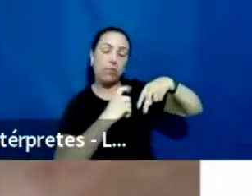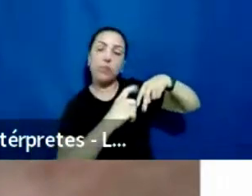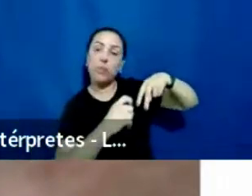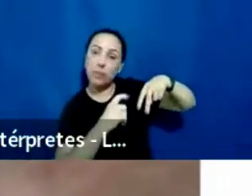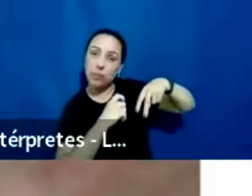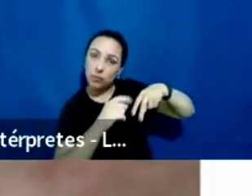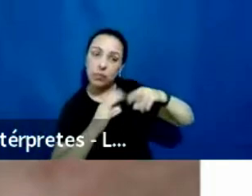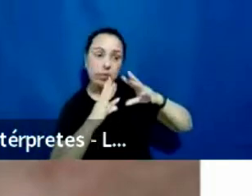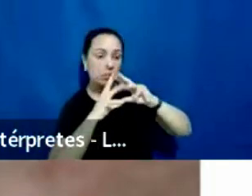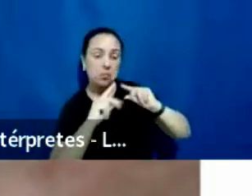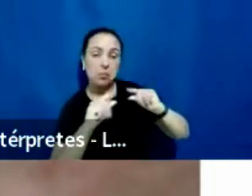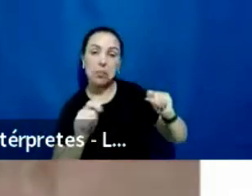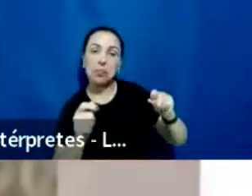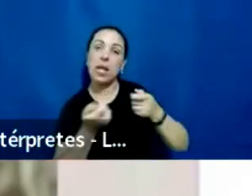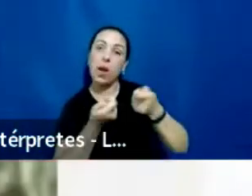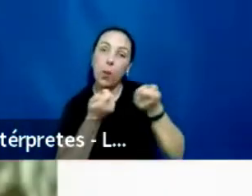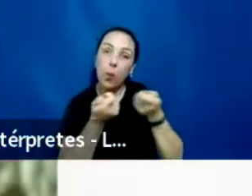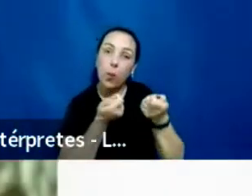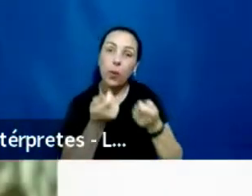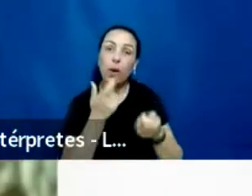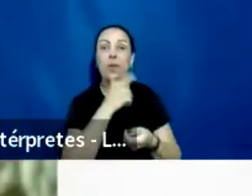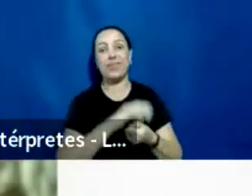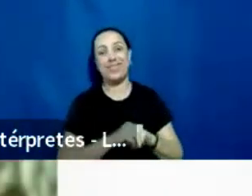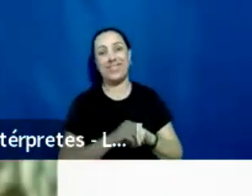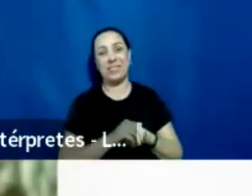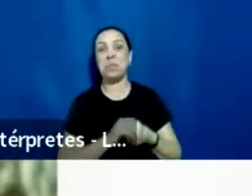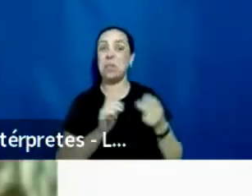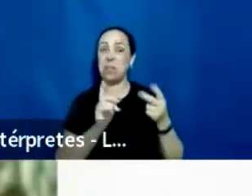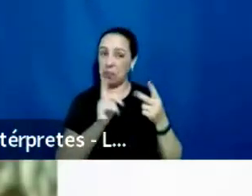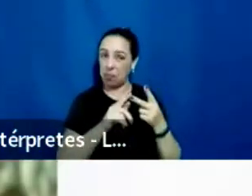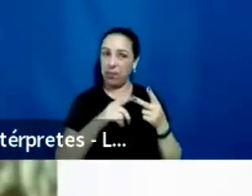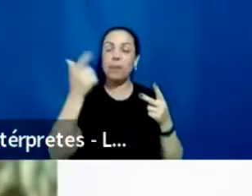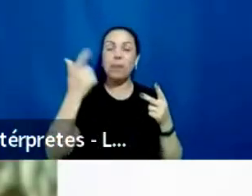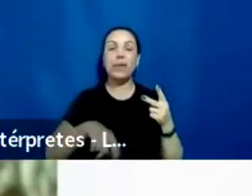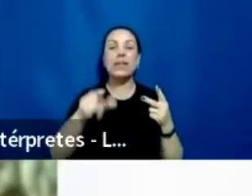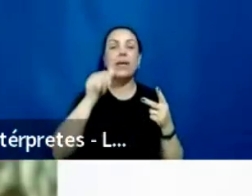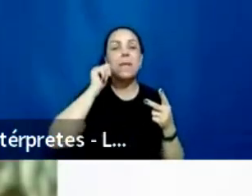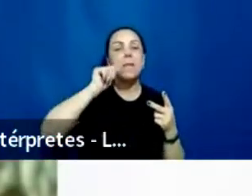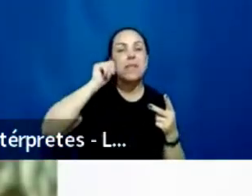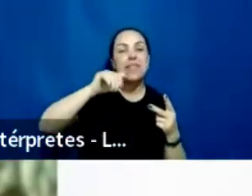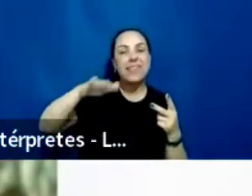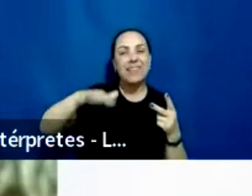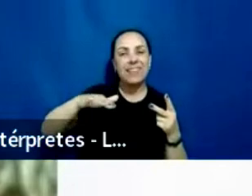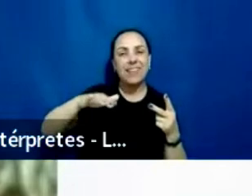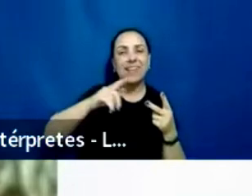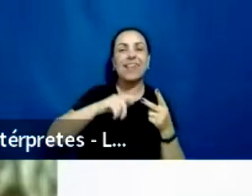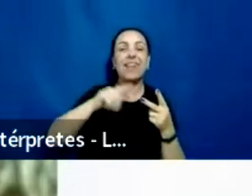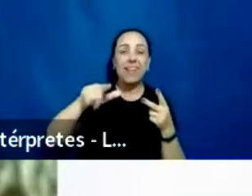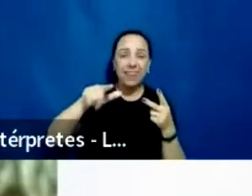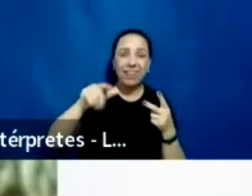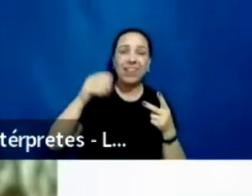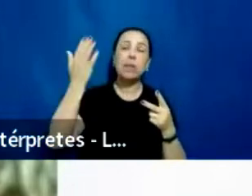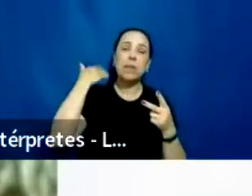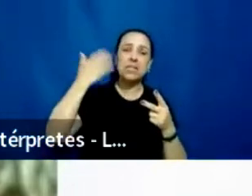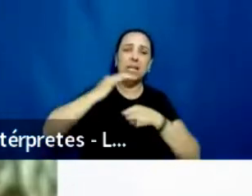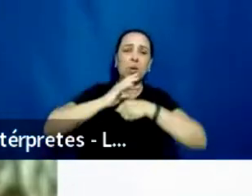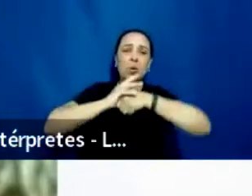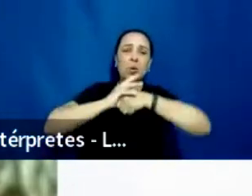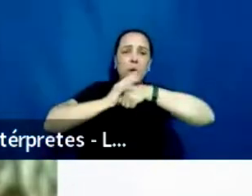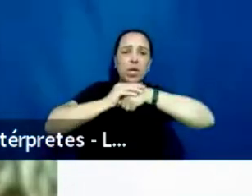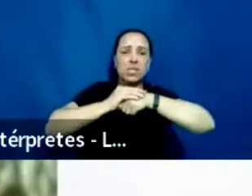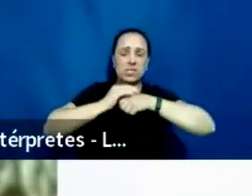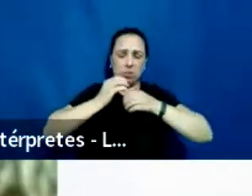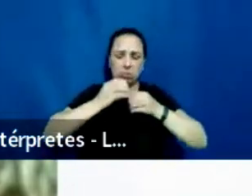teve, cicatrizando a sua ferida. Também nós temos o caso da bulhose, né? Esse caso aqui da